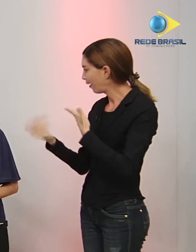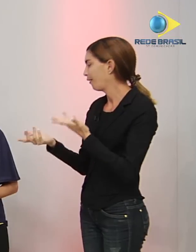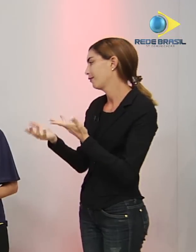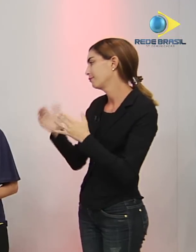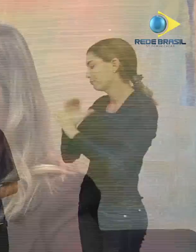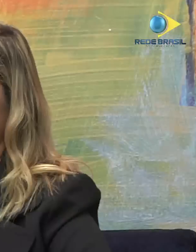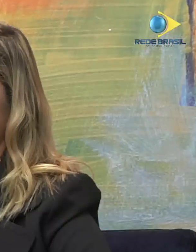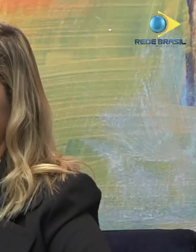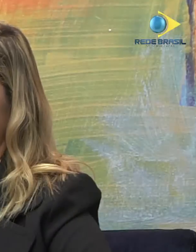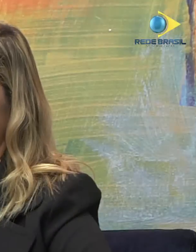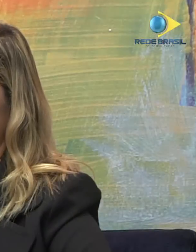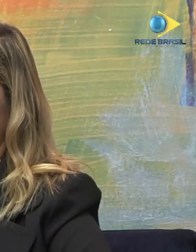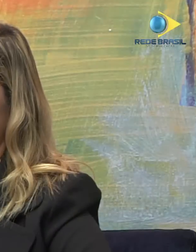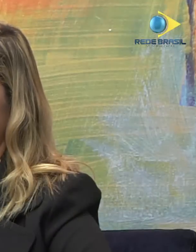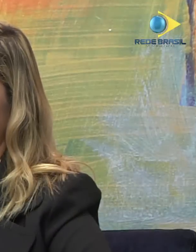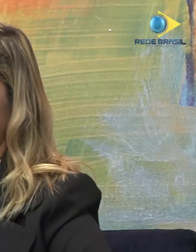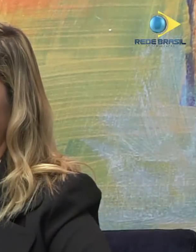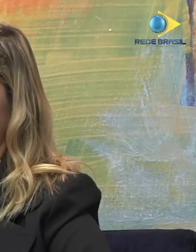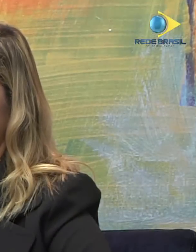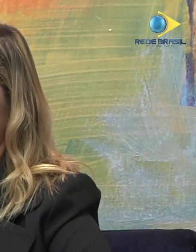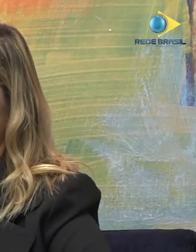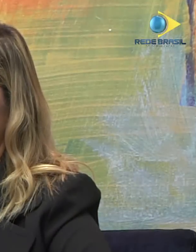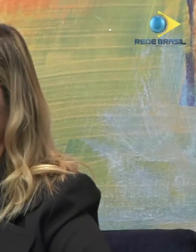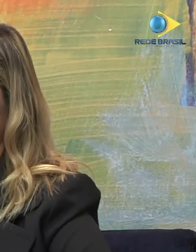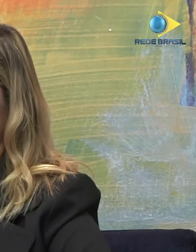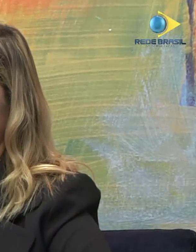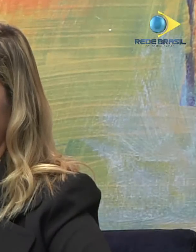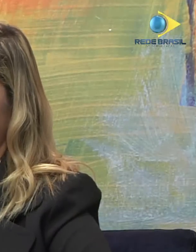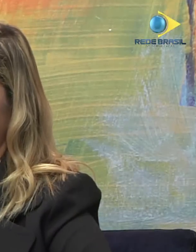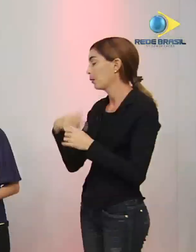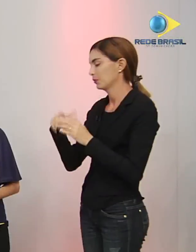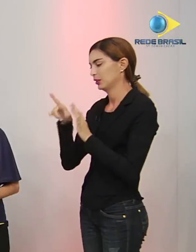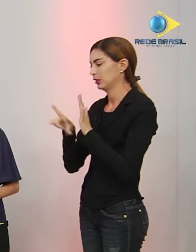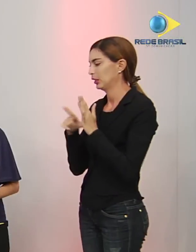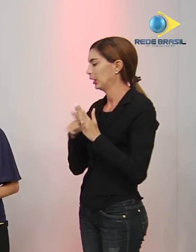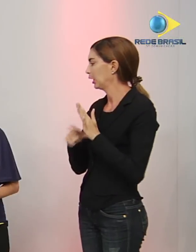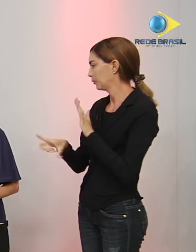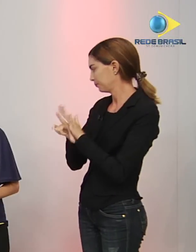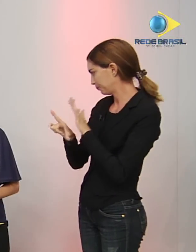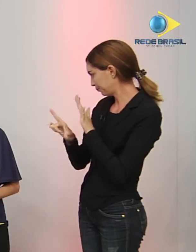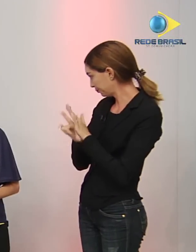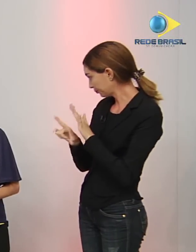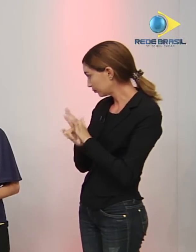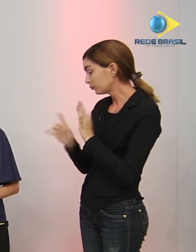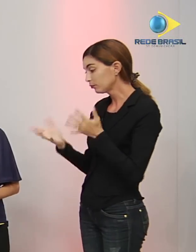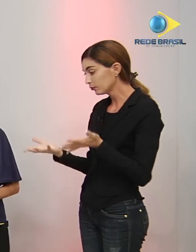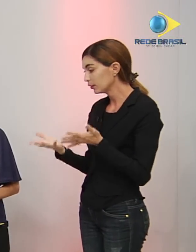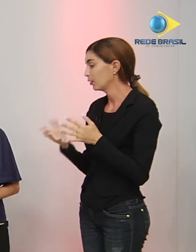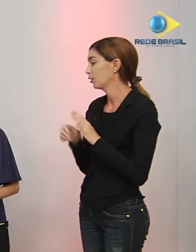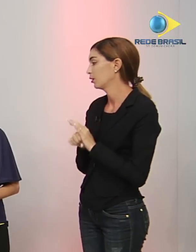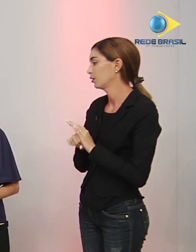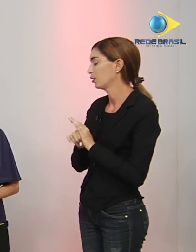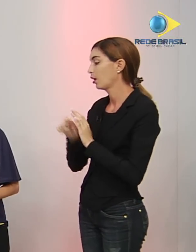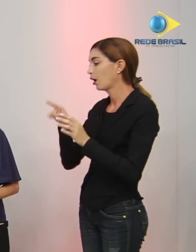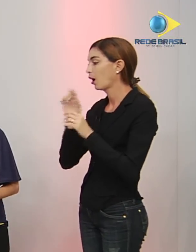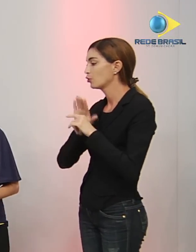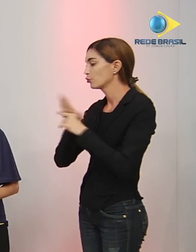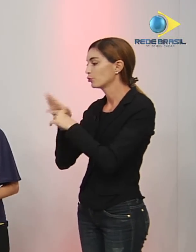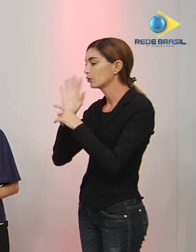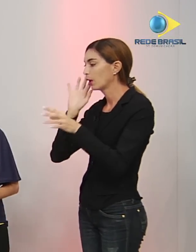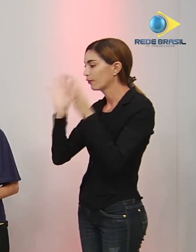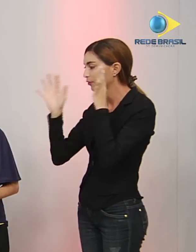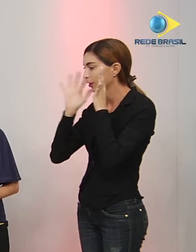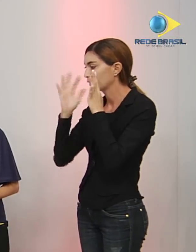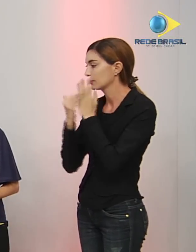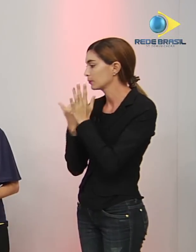através de Libras é fundamental, não é? A gente tem aí uma lei, ou seja, uma lei que trouxe uma reflexão mais